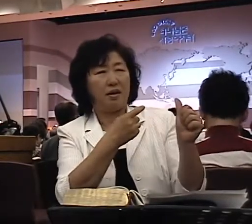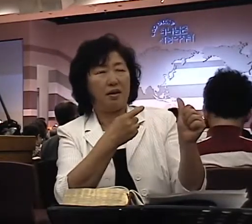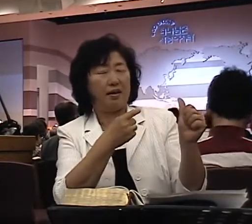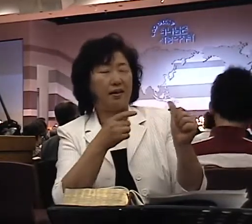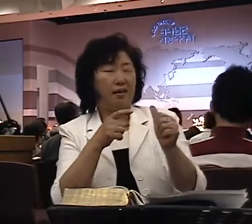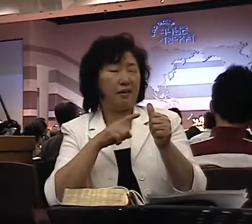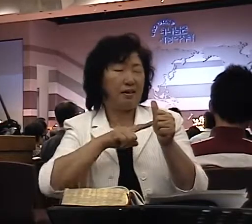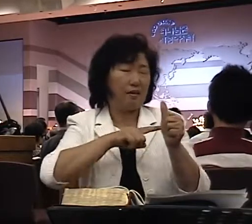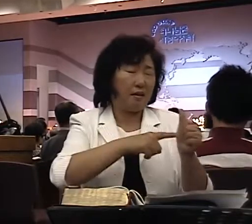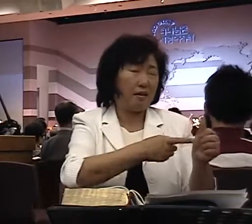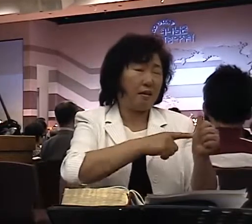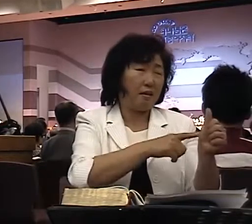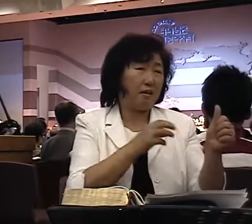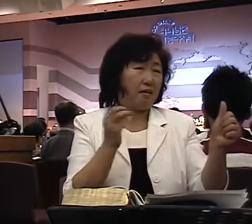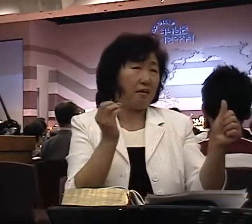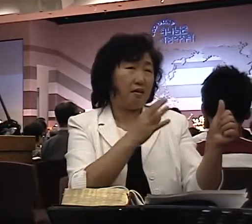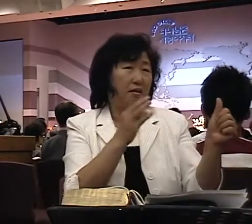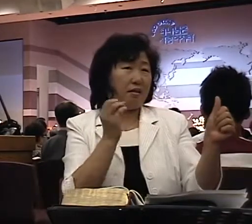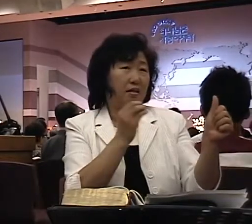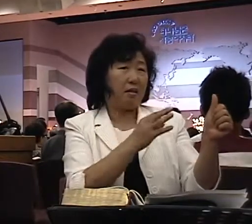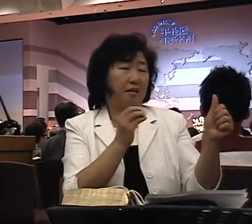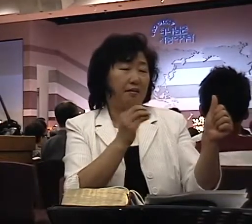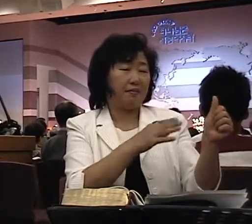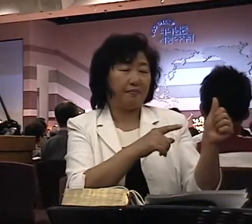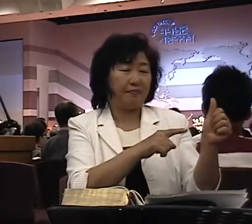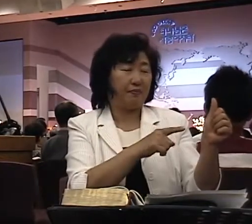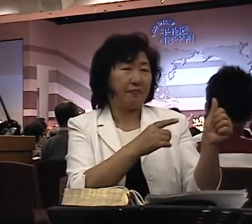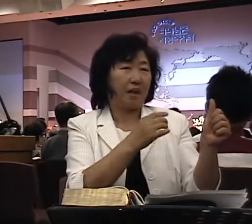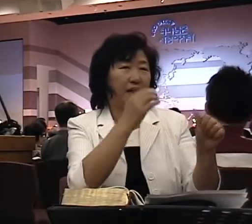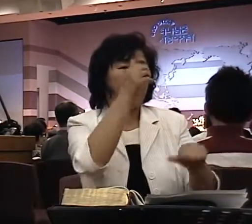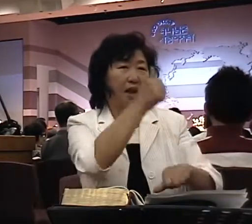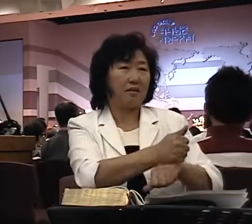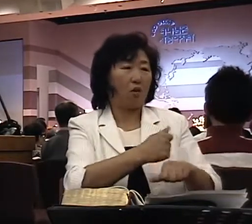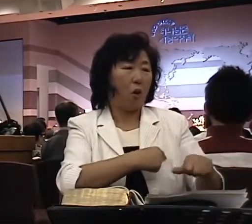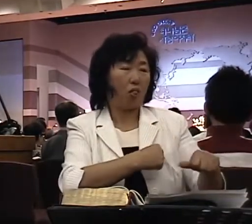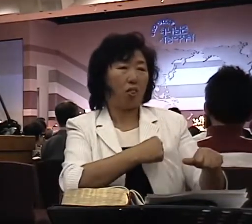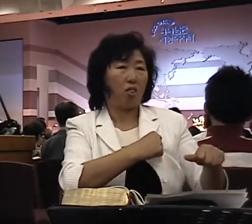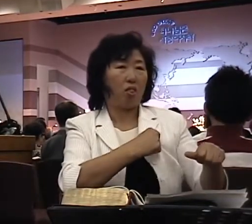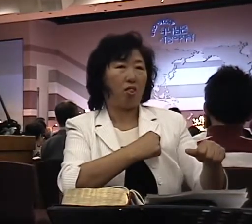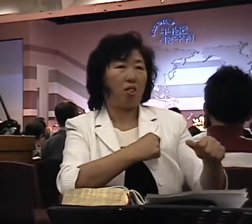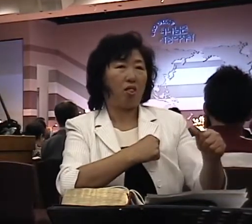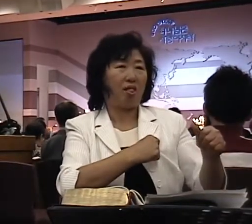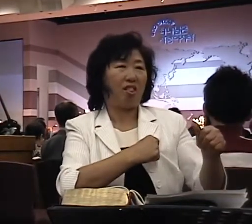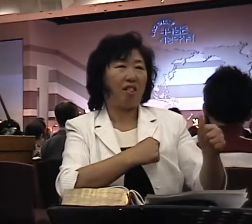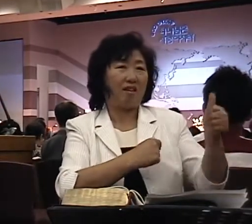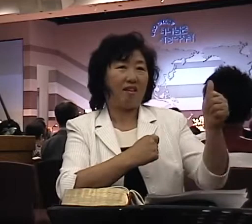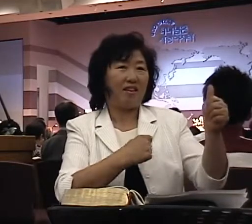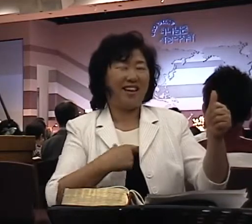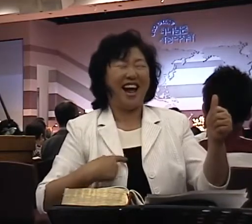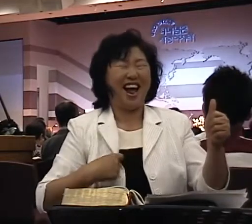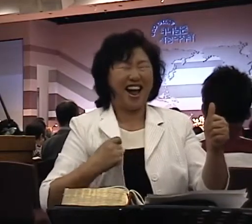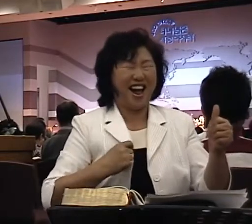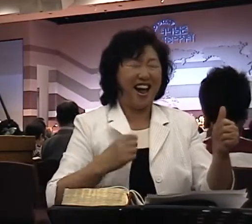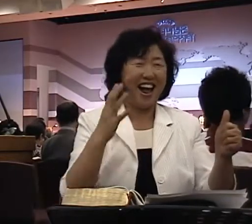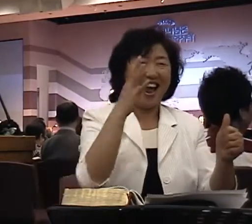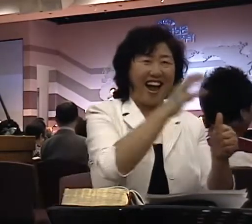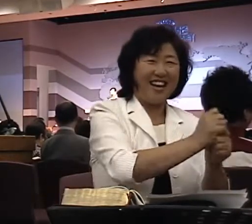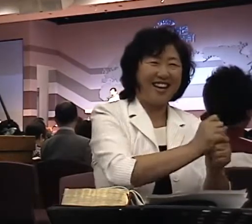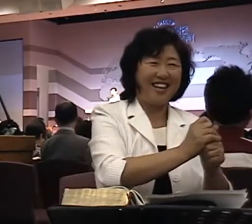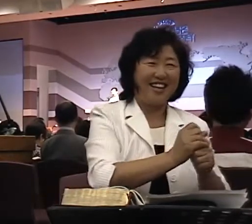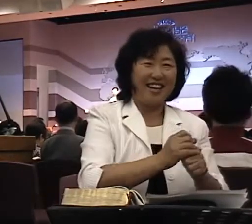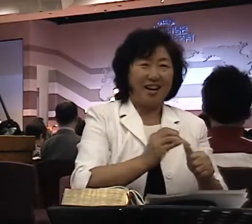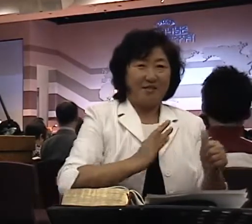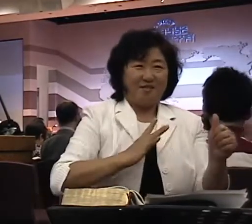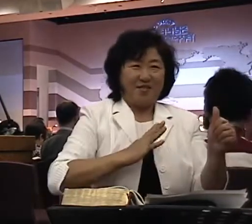나중에는 호소하는 모습으로, 그리고 나중에는 아예 옷자락을 붙잡고 덮치고 맙니다. 무서운 아줌마, 무서운